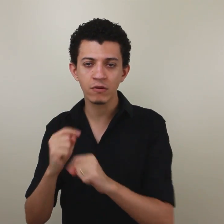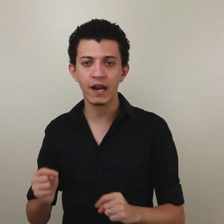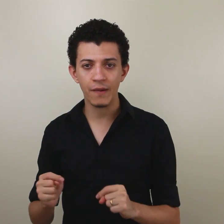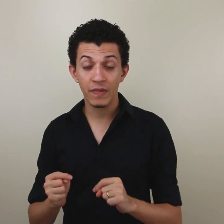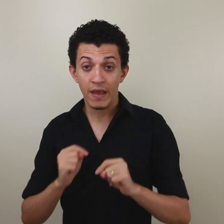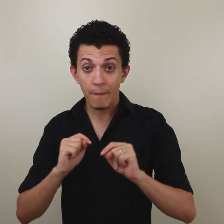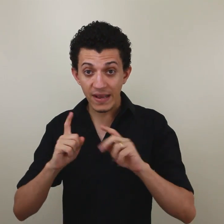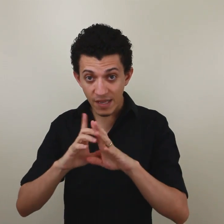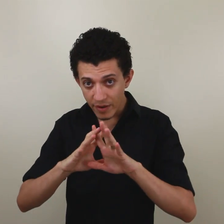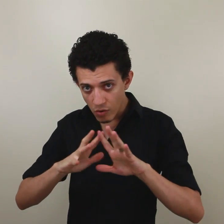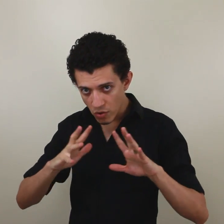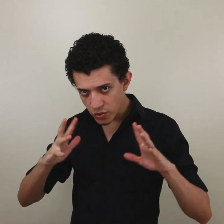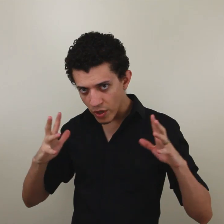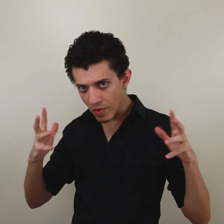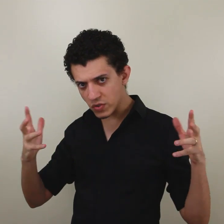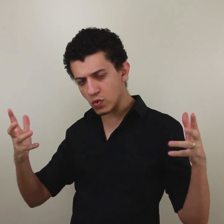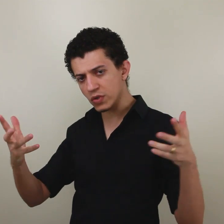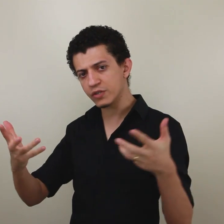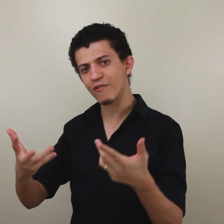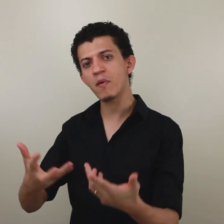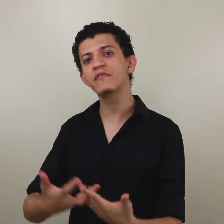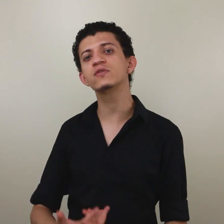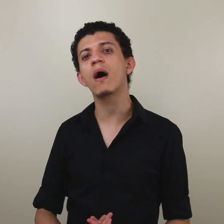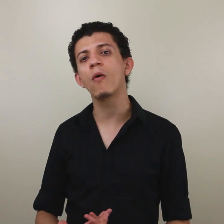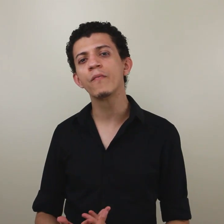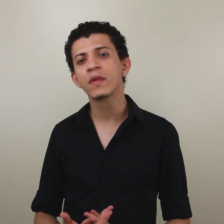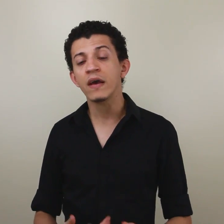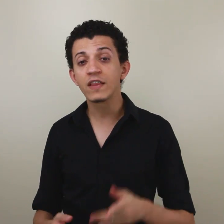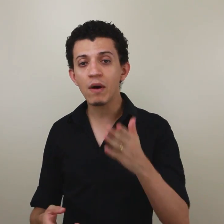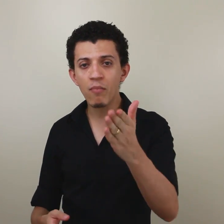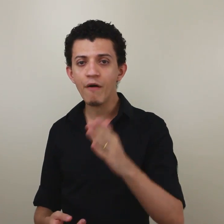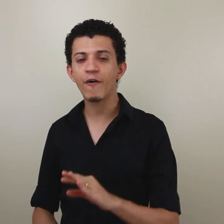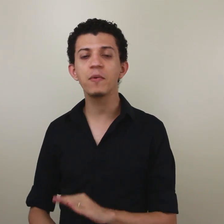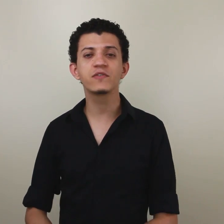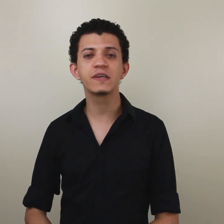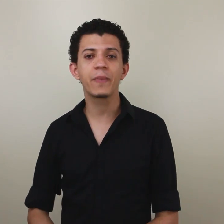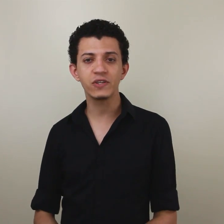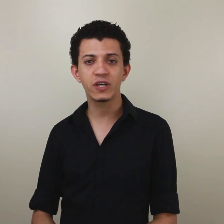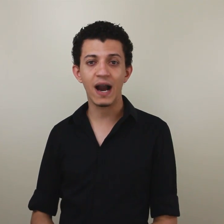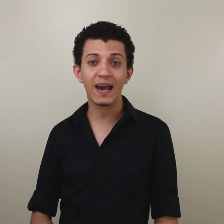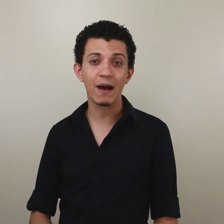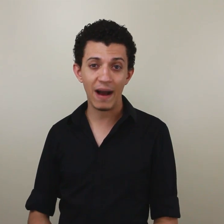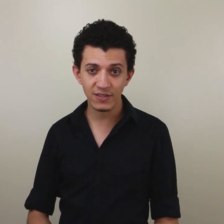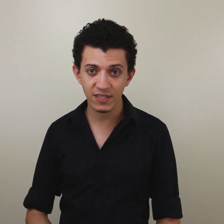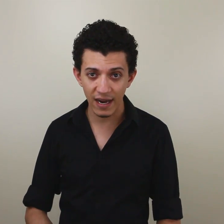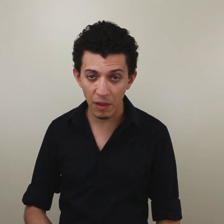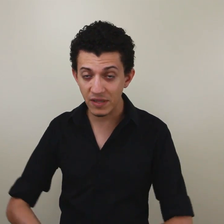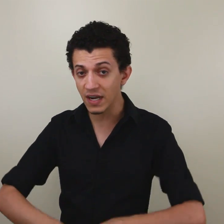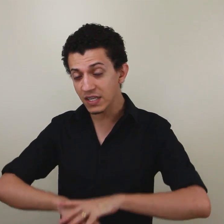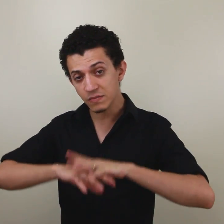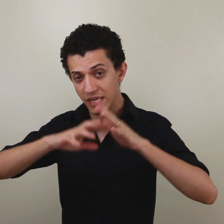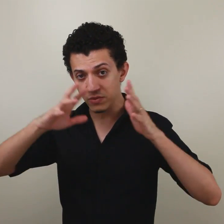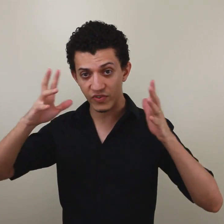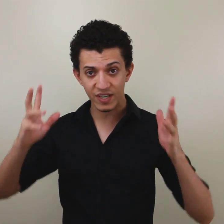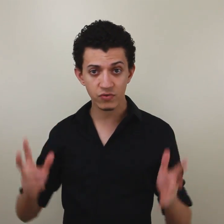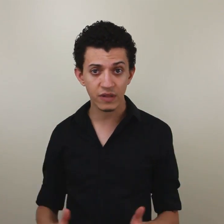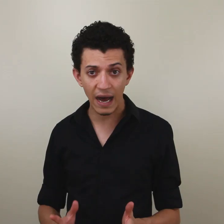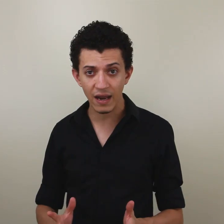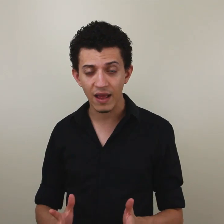encontrar. Perceba que eu construí meu discurso de forma visual. Então, uma boa forma de você praticar a gramática da Libras, antes mesmo de você estudá-la,